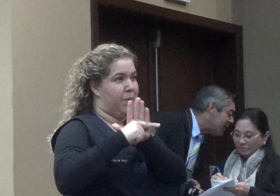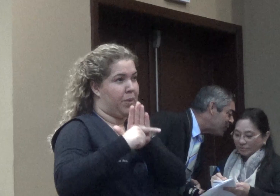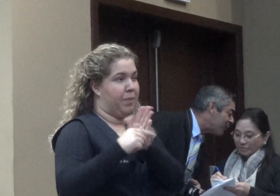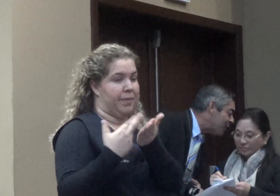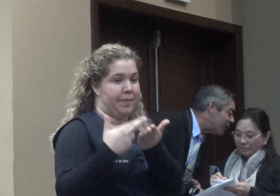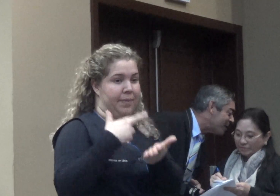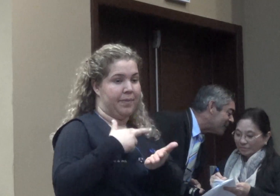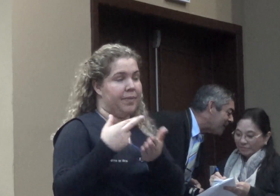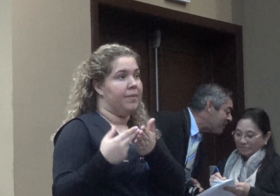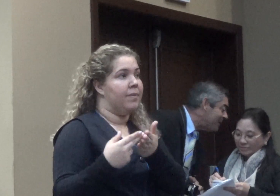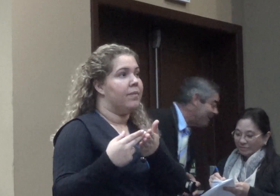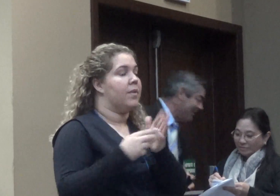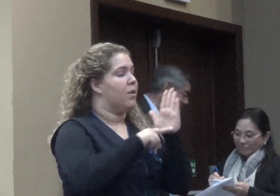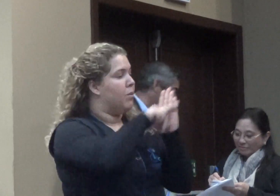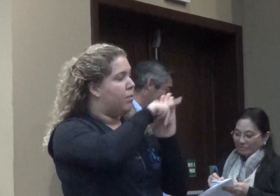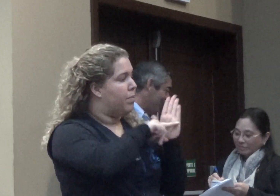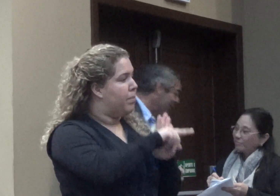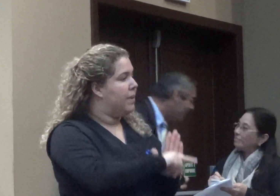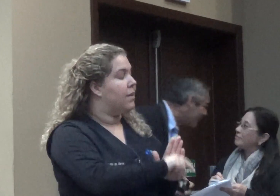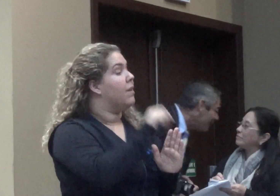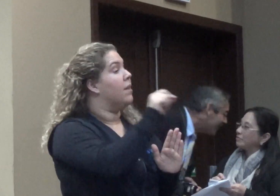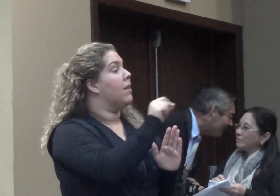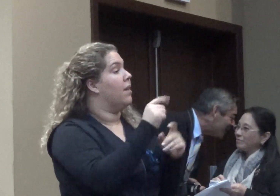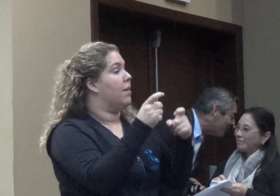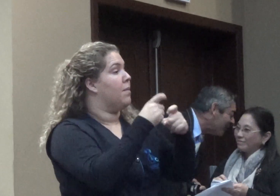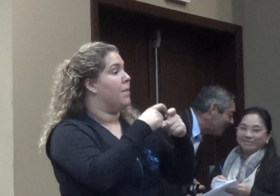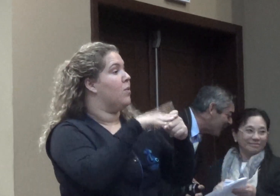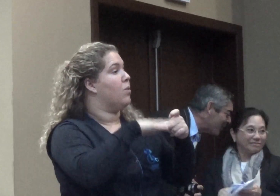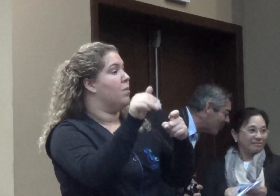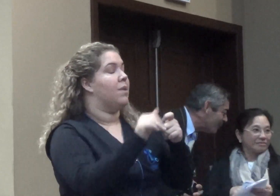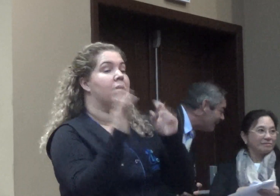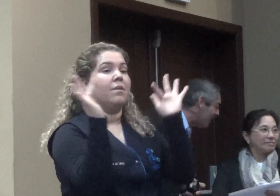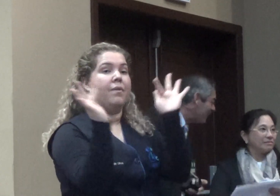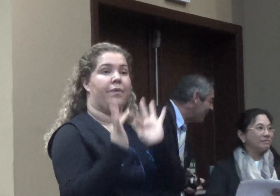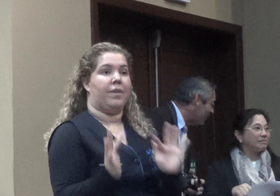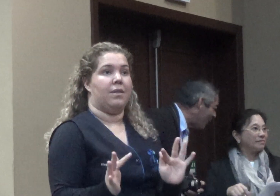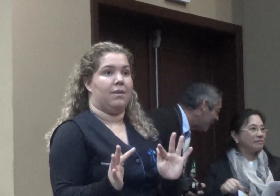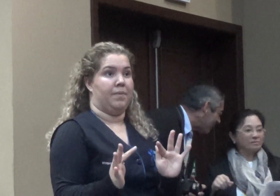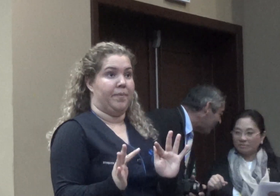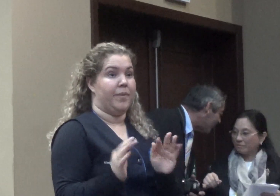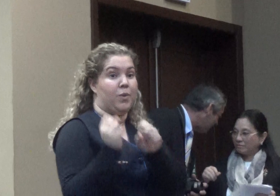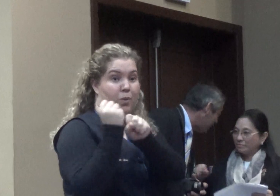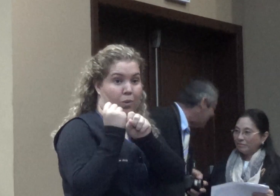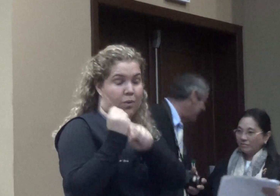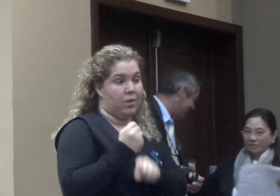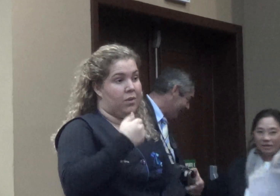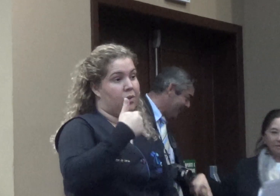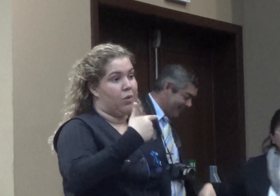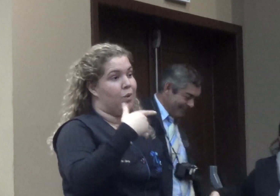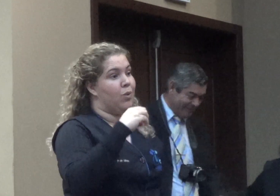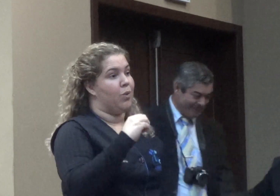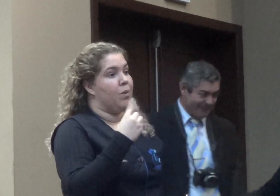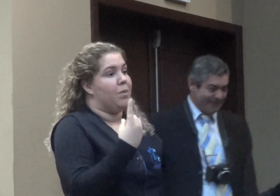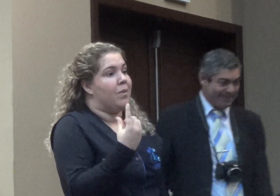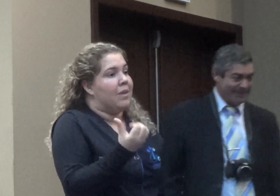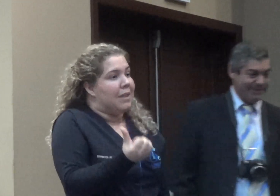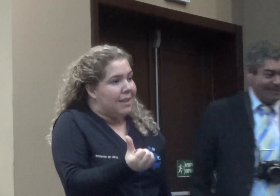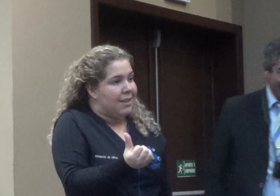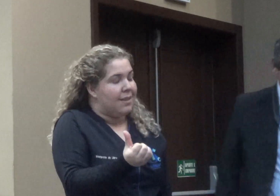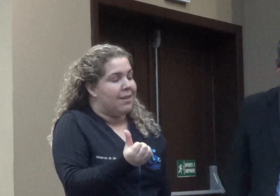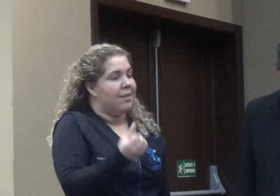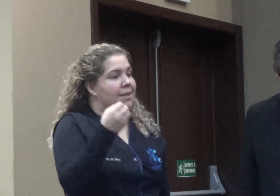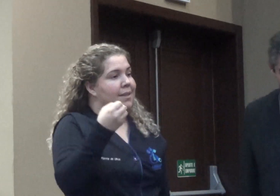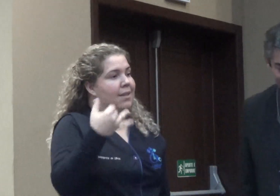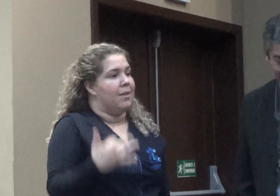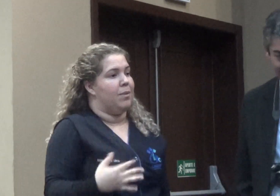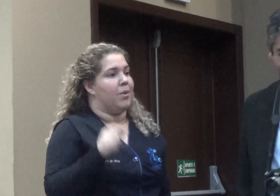quem são os médicos mais felizes. E no ano de 2016 teve uma estatística que trouxe assim: os médicos mais felizes